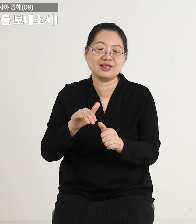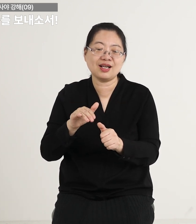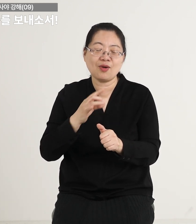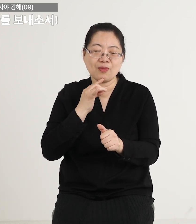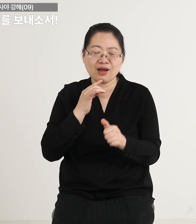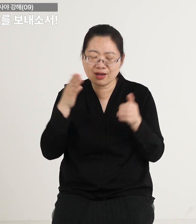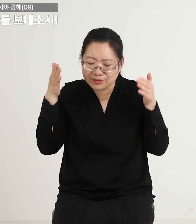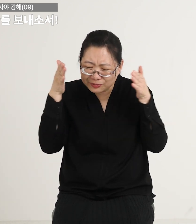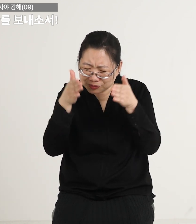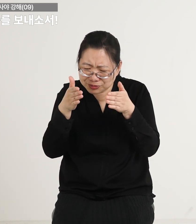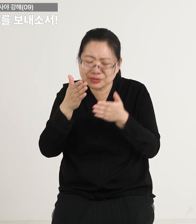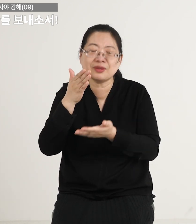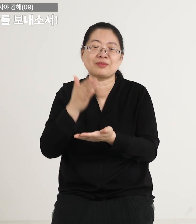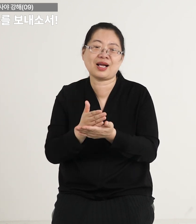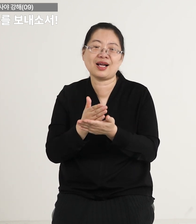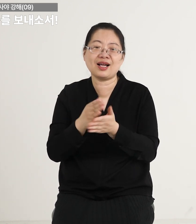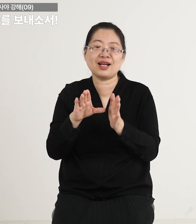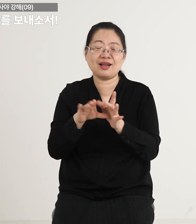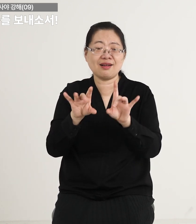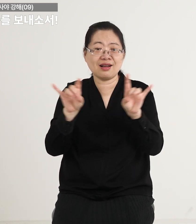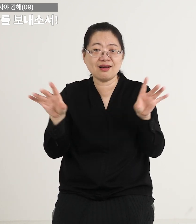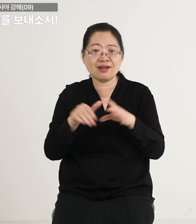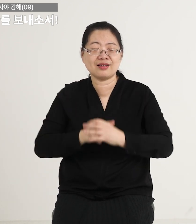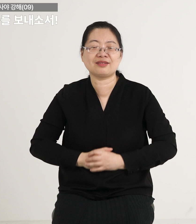거기에만 몰두하지 말고 그때마다